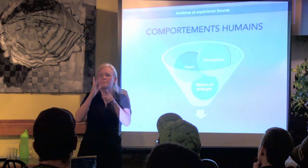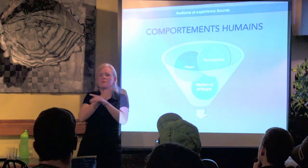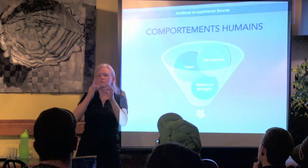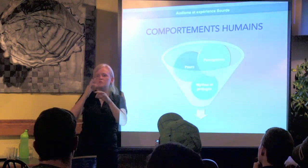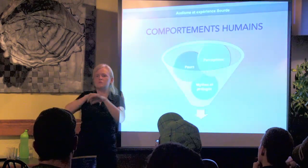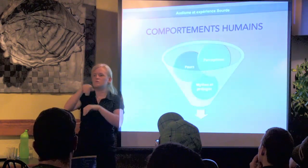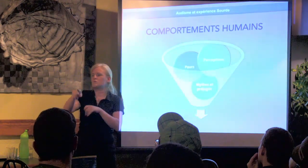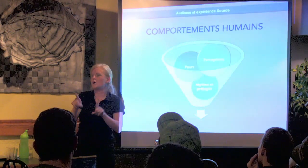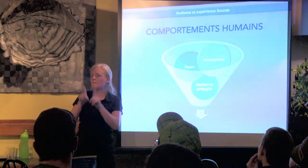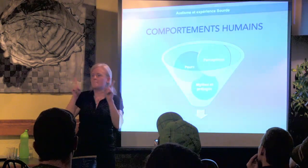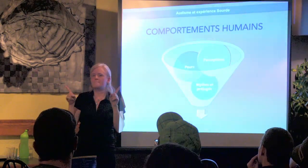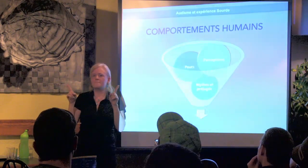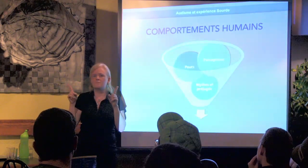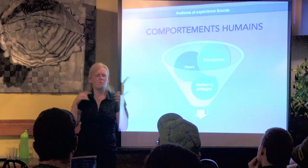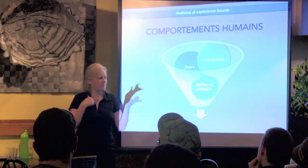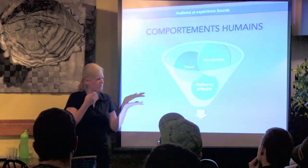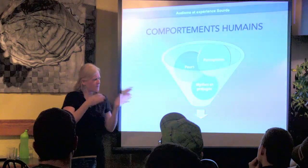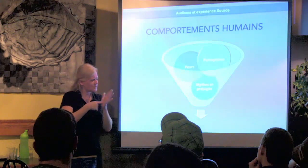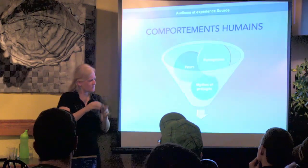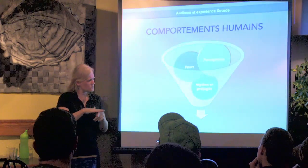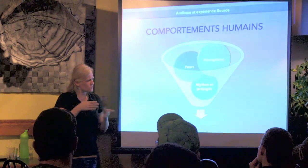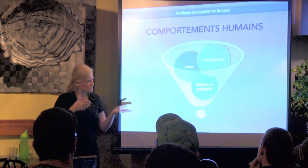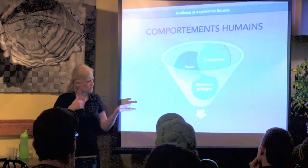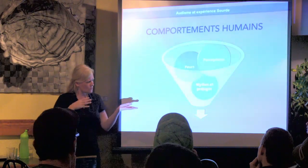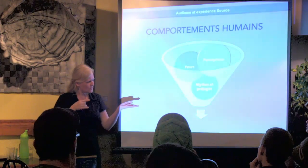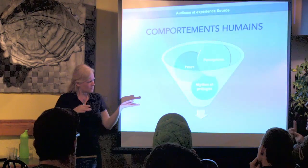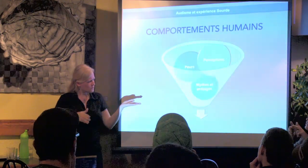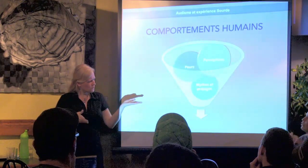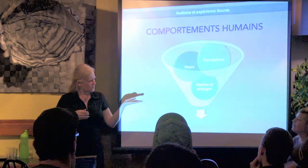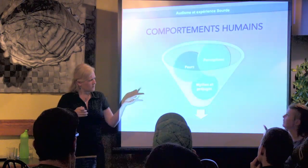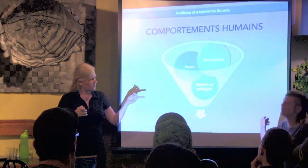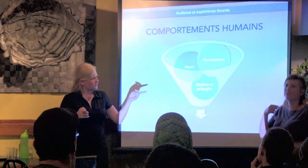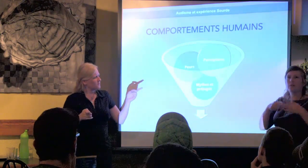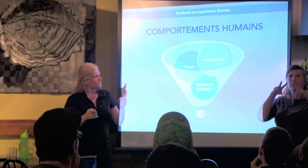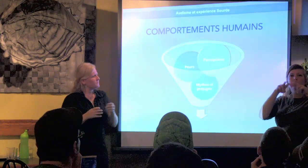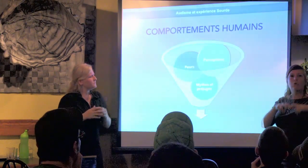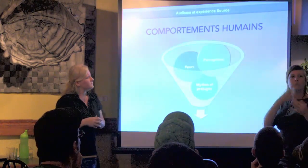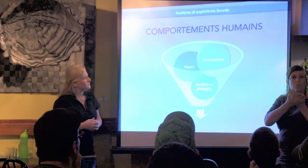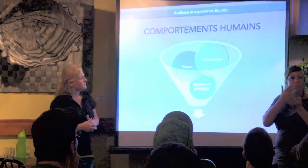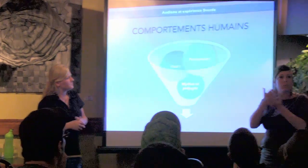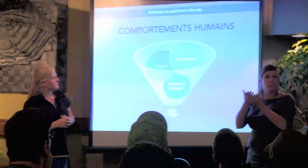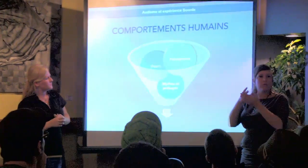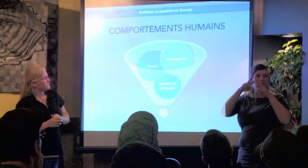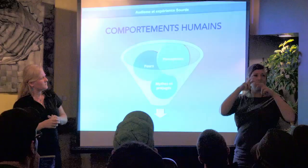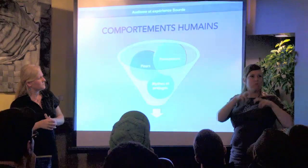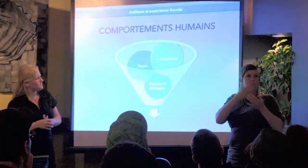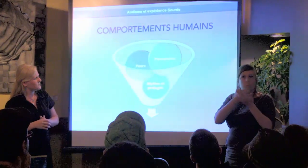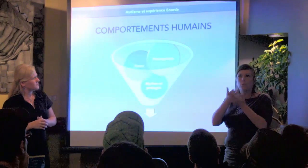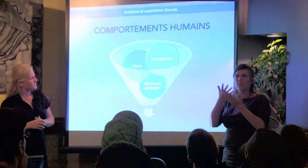langue des signes, certaines non, mais peuvent avoir, malgré tout, avoir des préjugés envers les personnes sourdes. Je vais peut-être laisser.